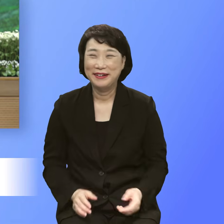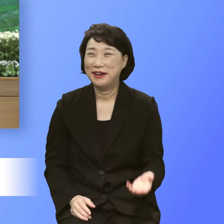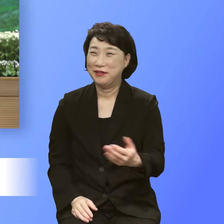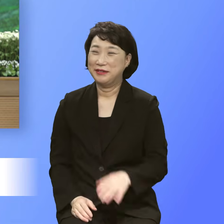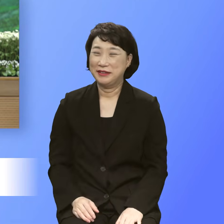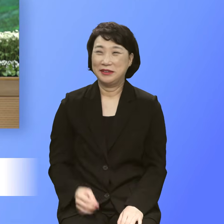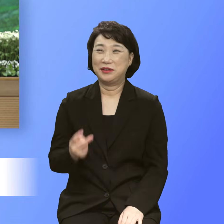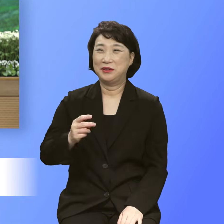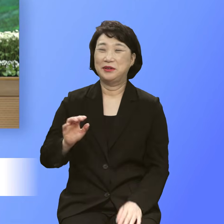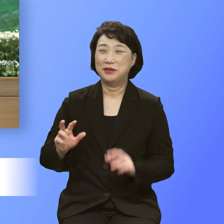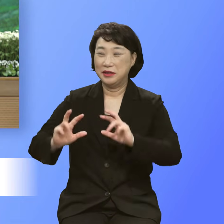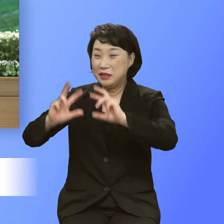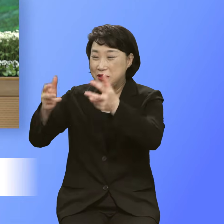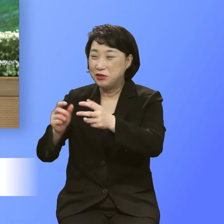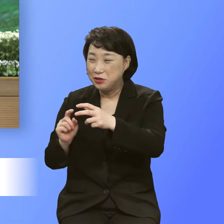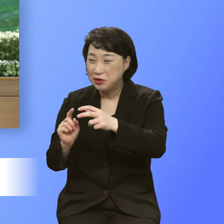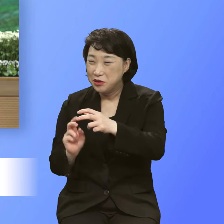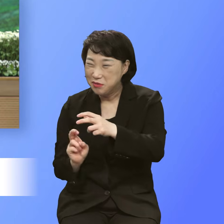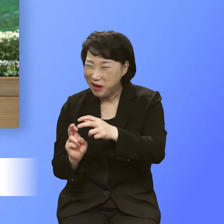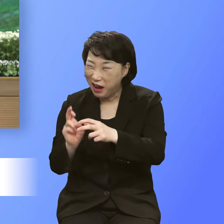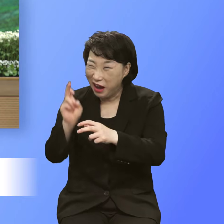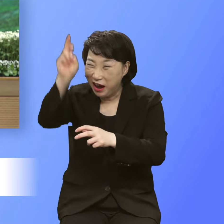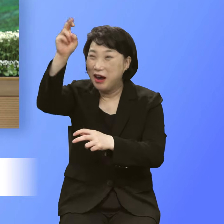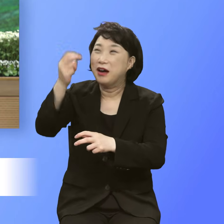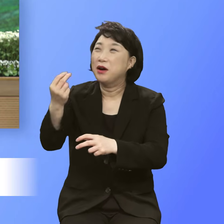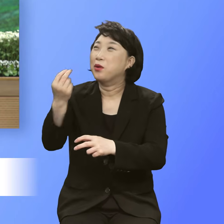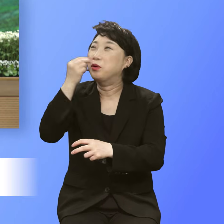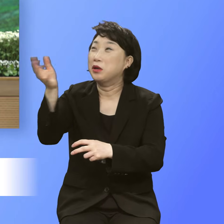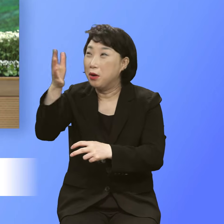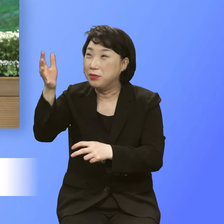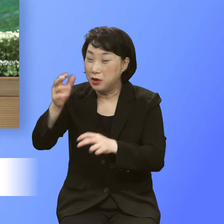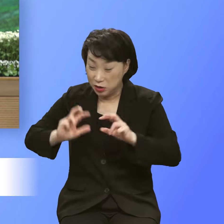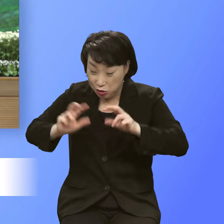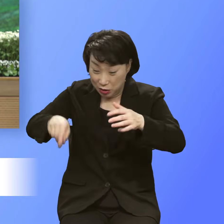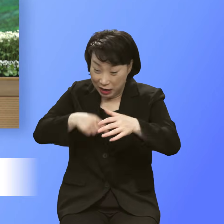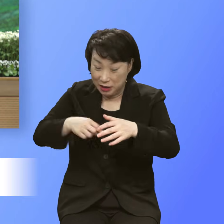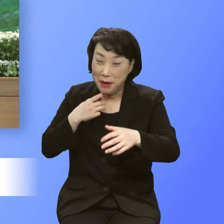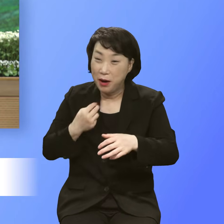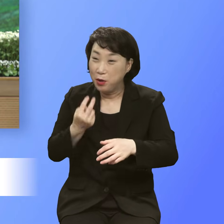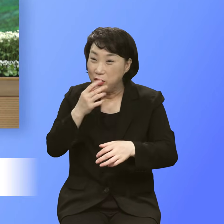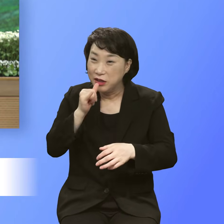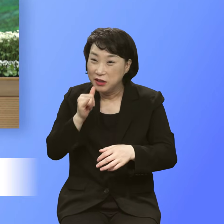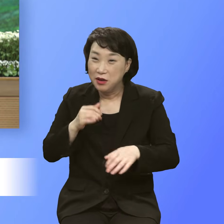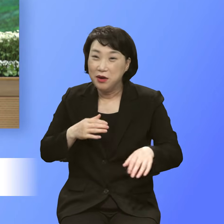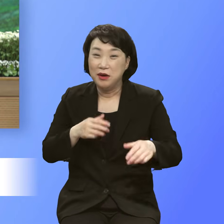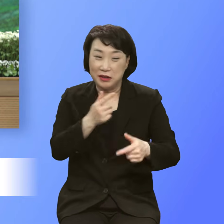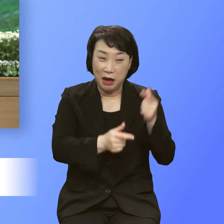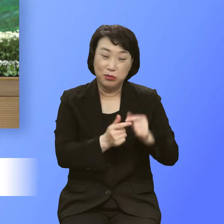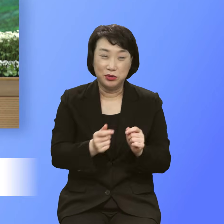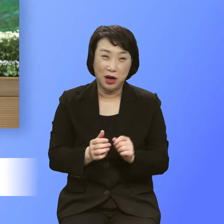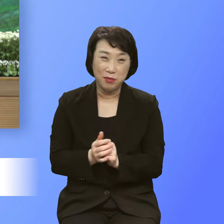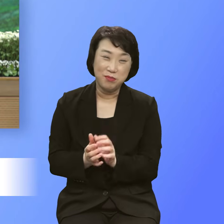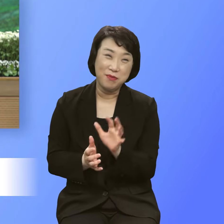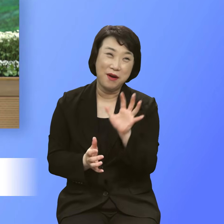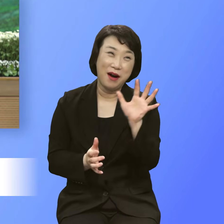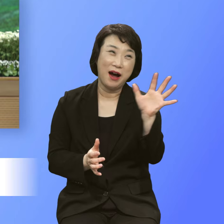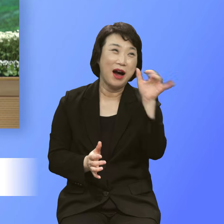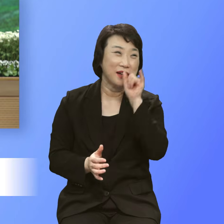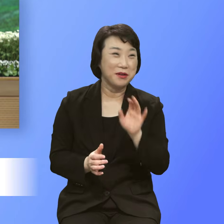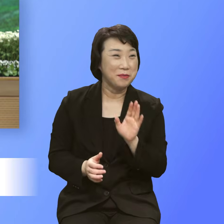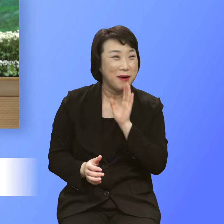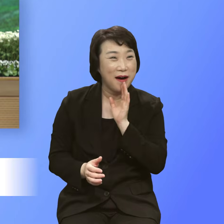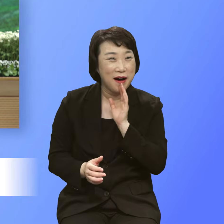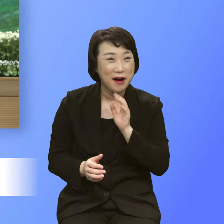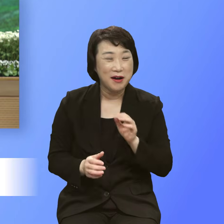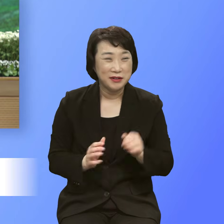대기권을 지나면 중력이 없는데 참 지구 안에만 중력이 있어서 이렇게 나뭇가지가 하늘로 뻗치고 땅에